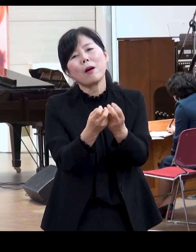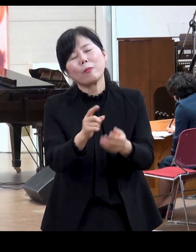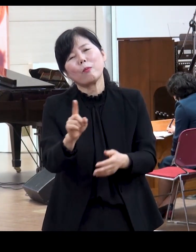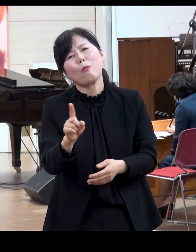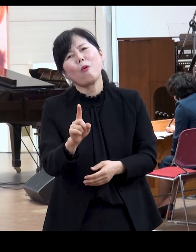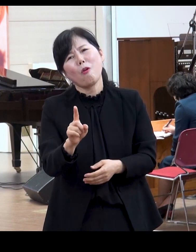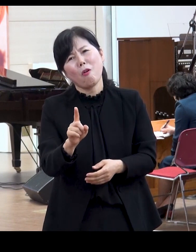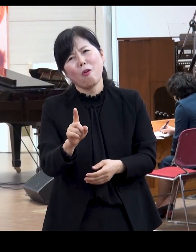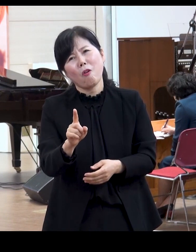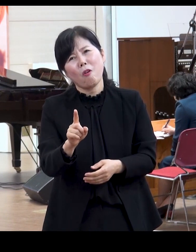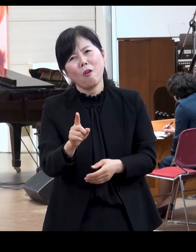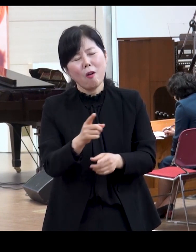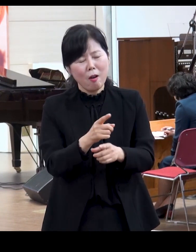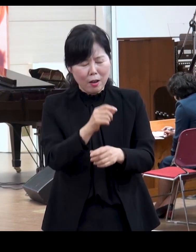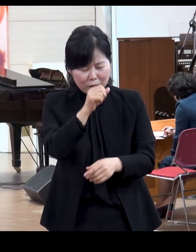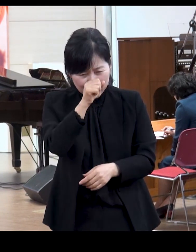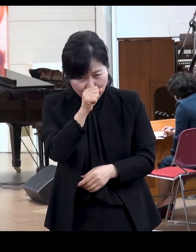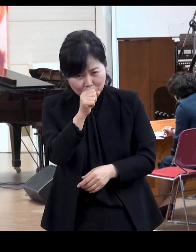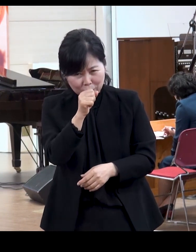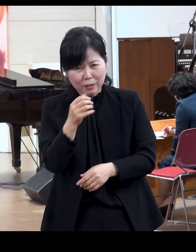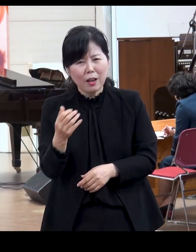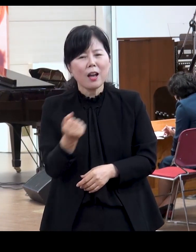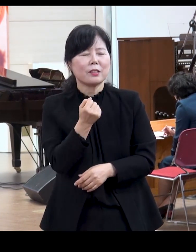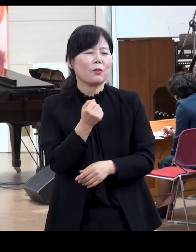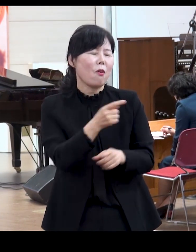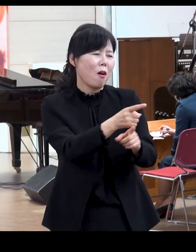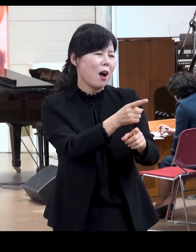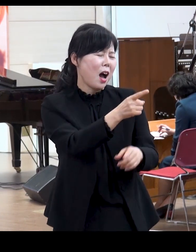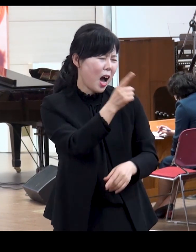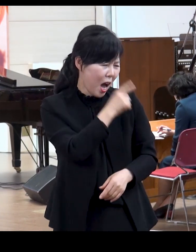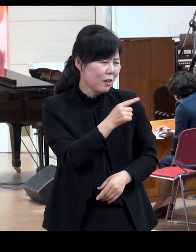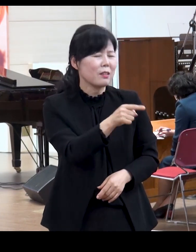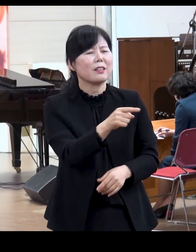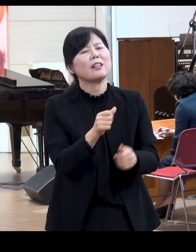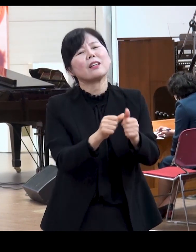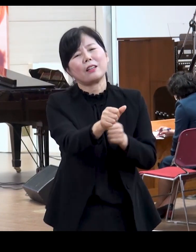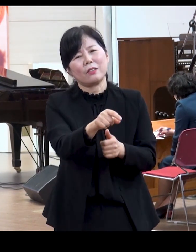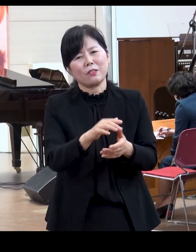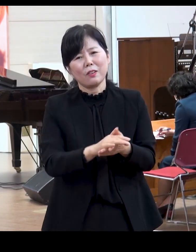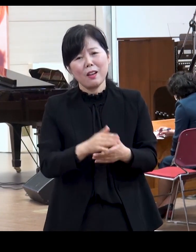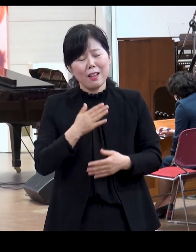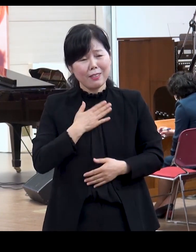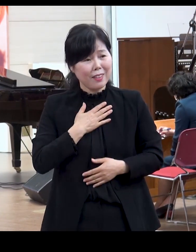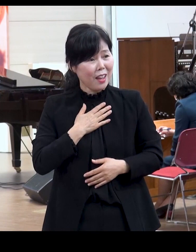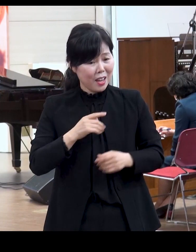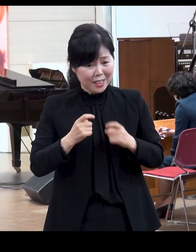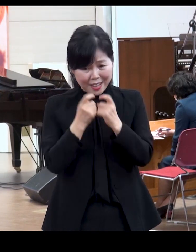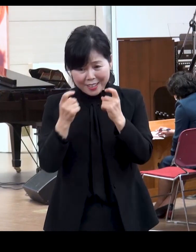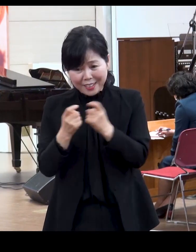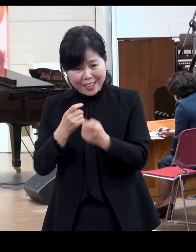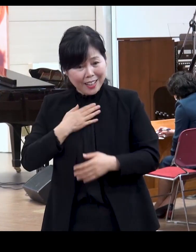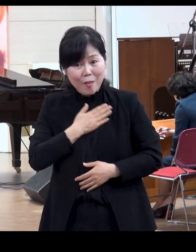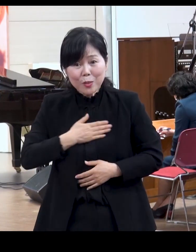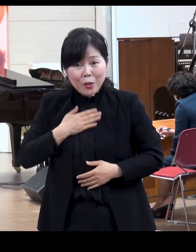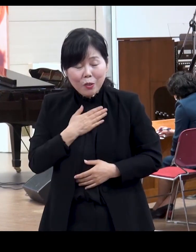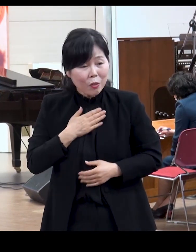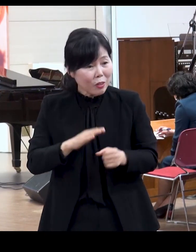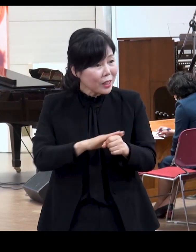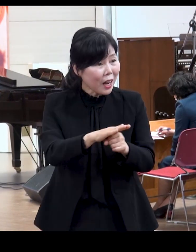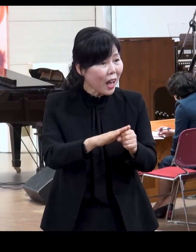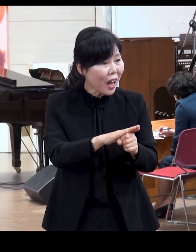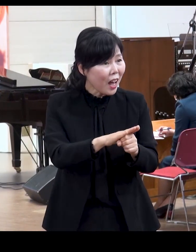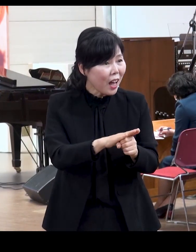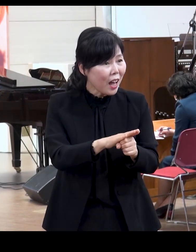최고의 비밀이 바로 뭐냐, 이거예요. 선으로 악을 이기라 하는 거예요. 여러분, 자기 감정으로만 사랑하지